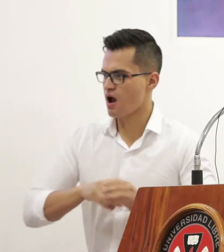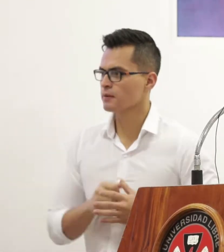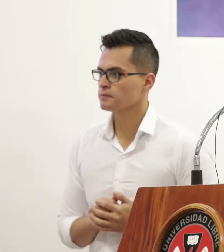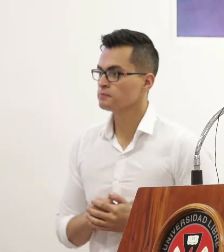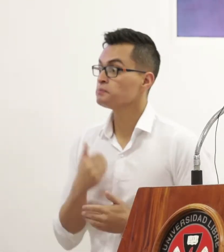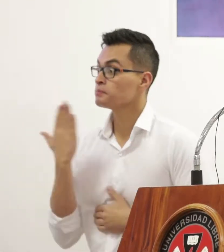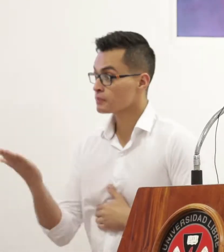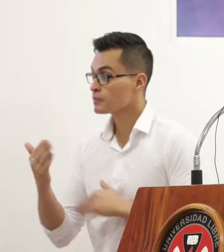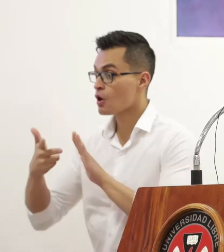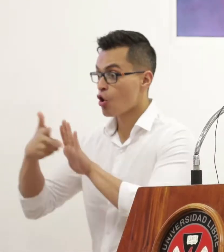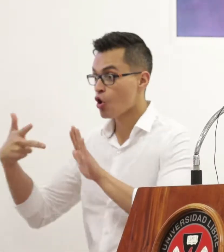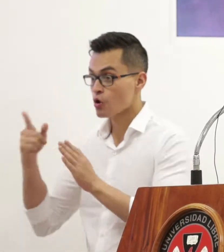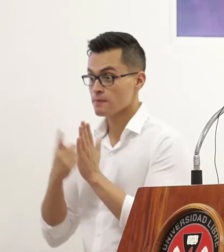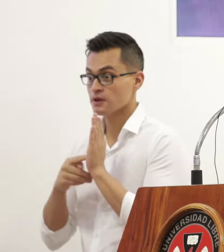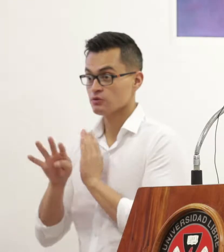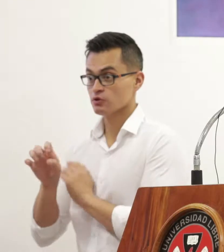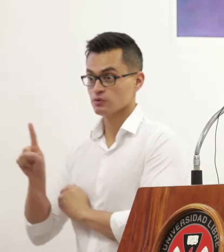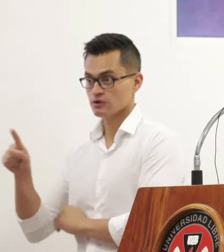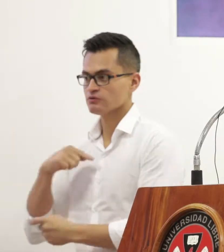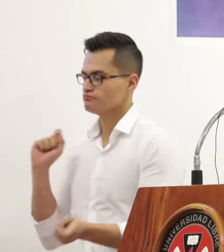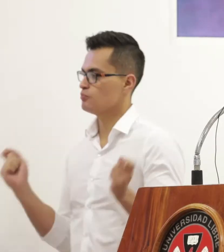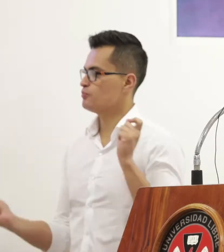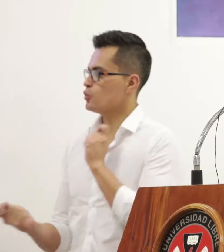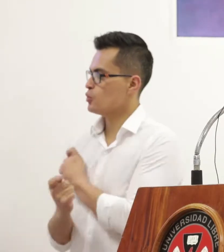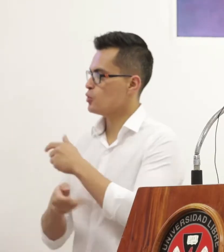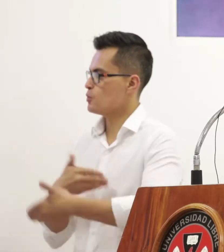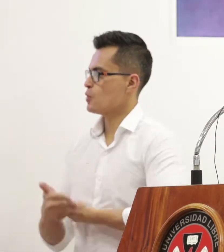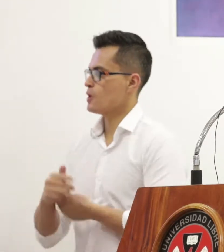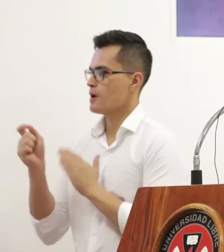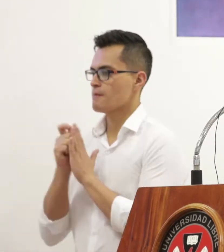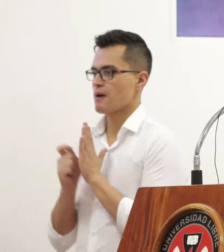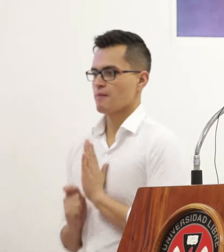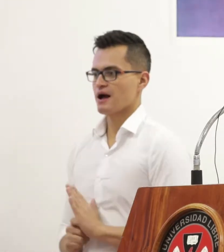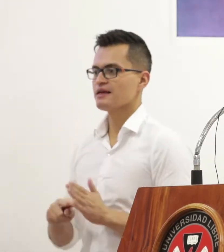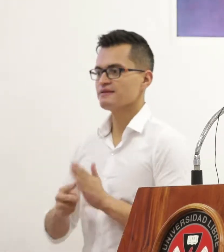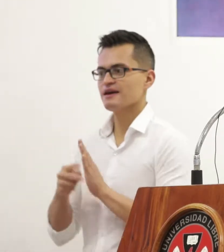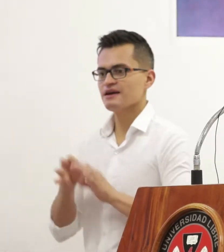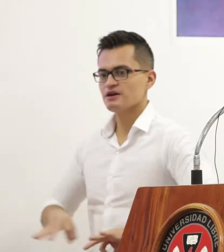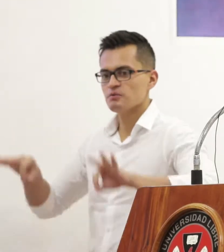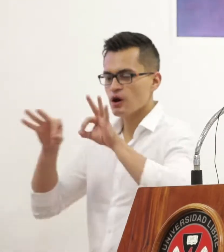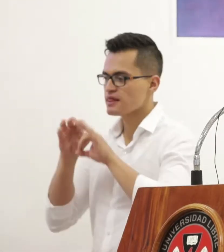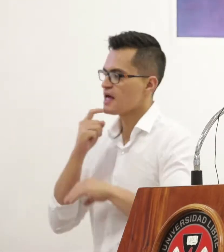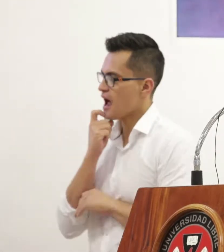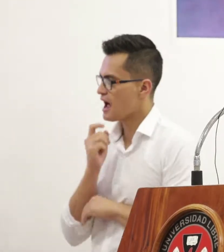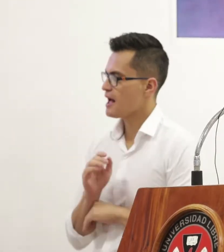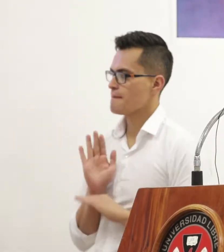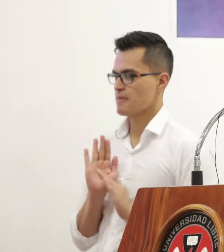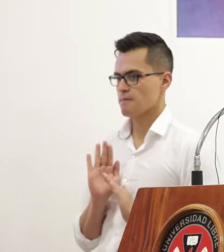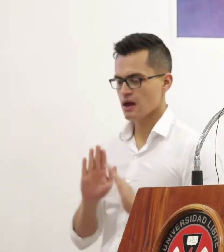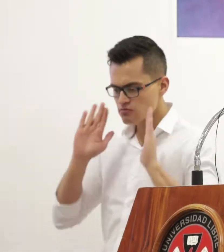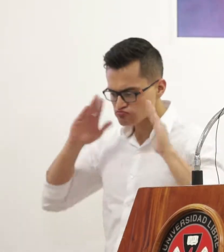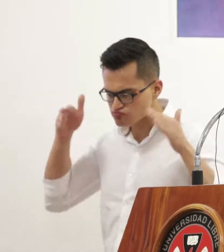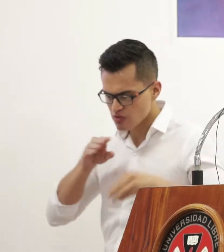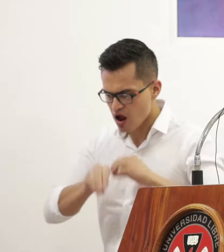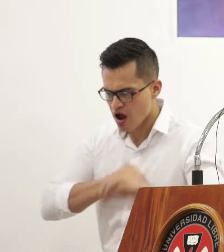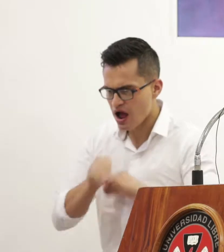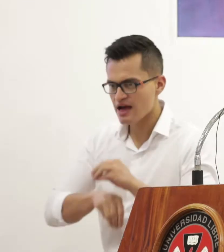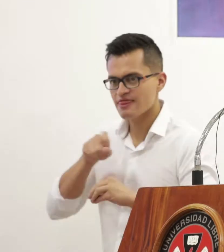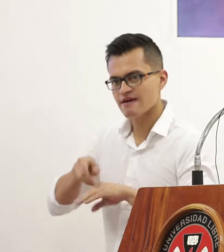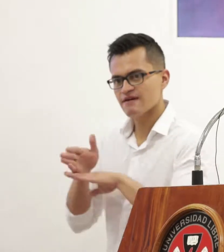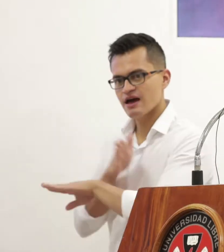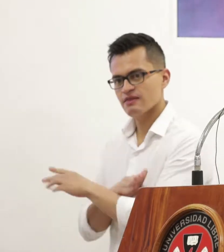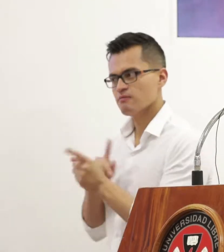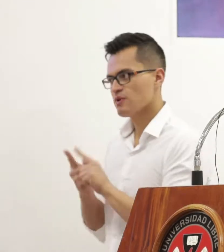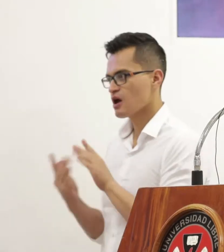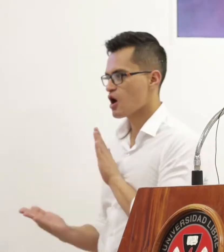91 fue exactamente cambiar ese esquema y fue bajar al diálogo directo con la comunidad. Ustedes oyeron, me contaba el señor rector,